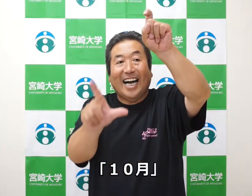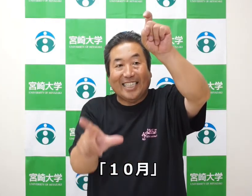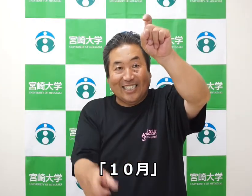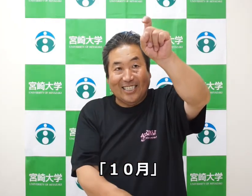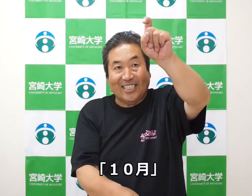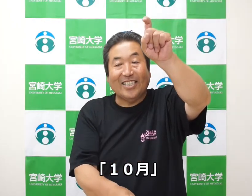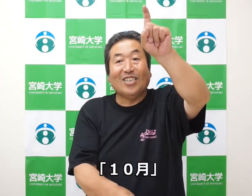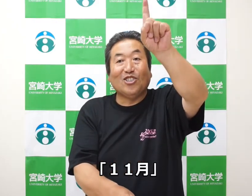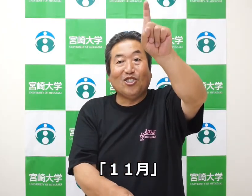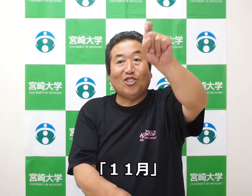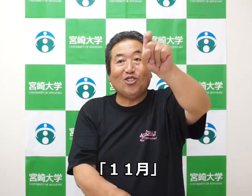10月、